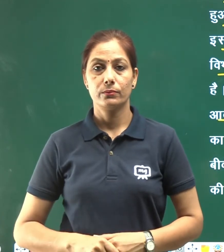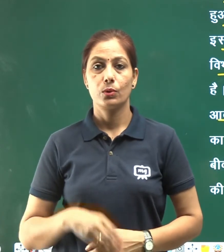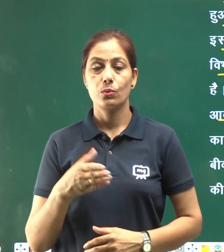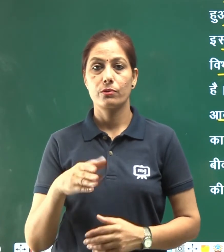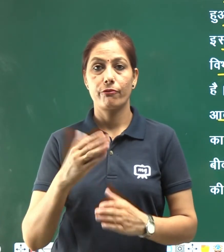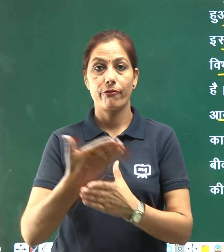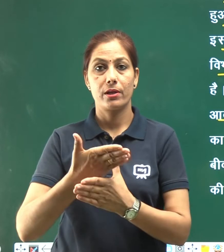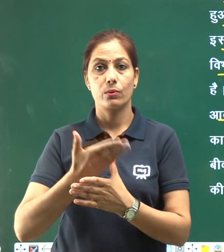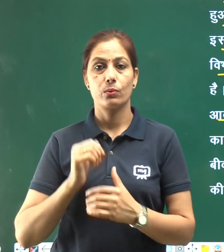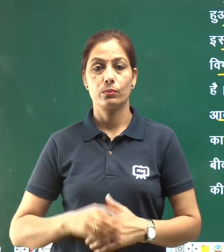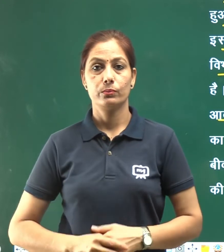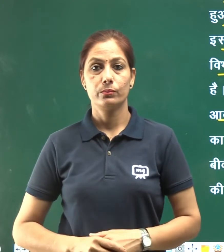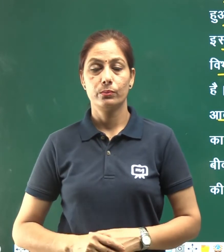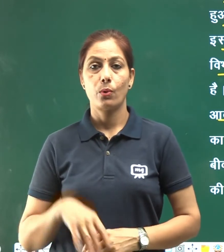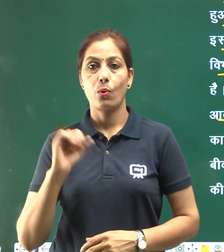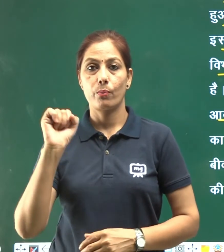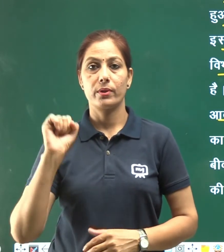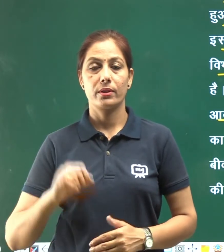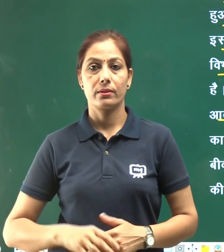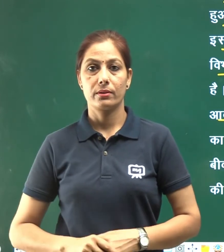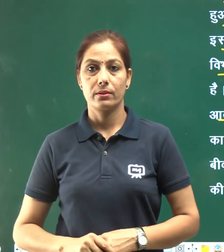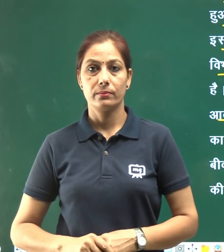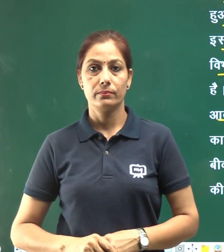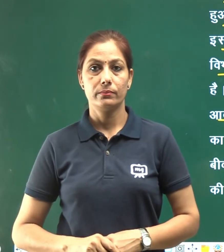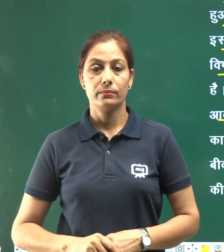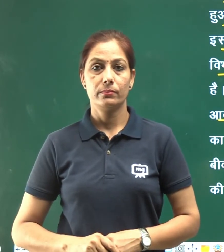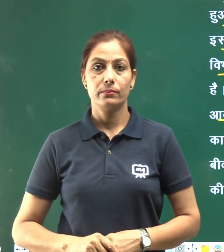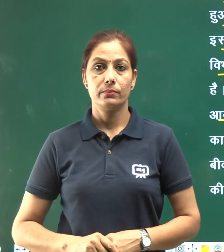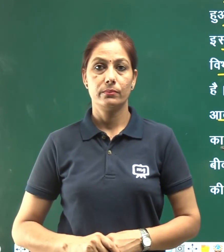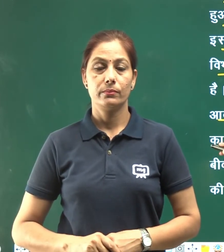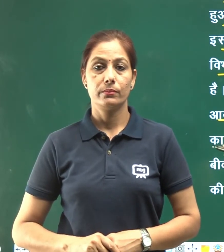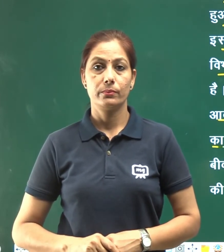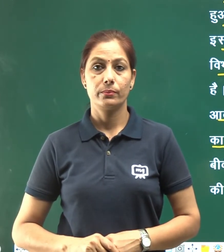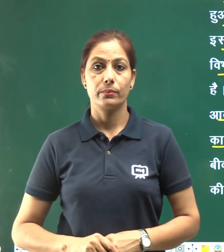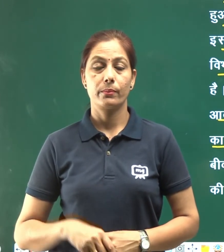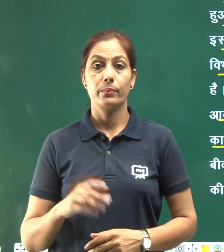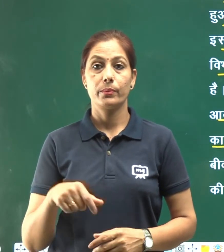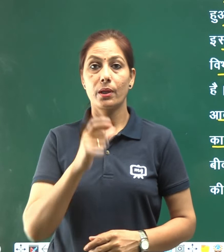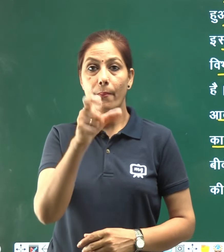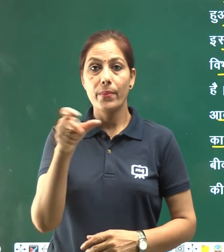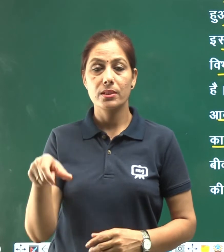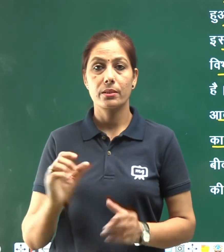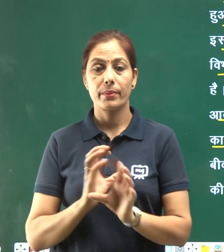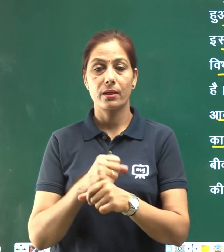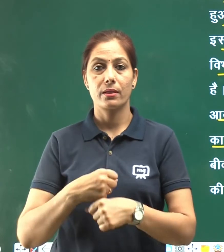उसे अपनी अकादमी का मेंबर बनाने,